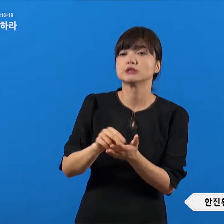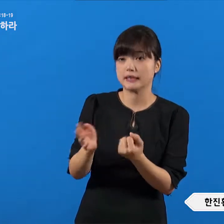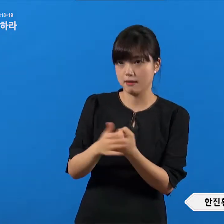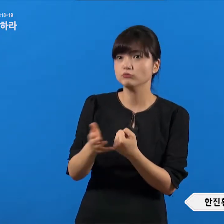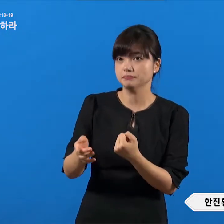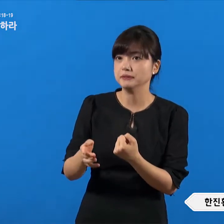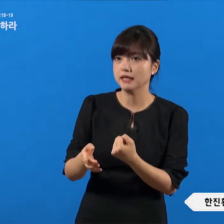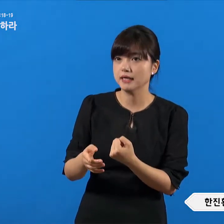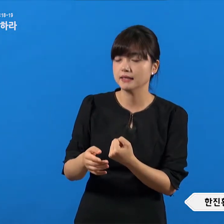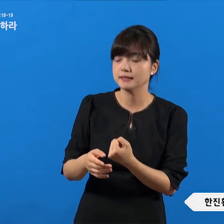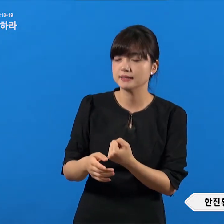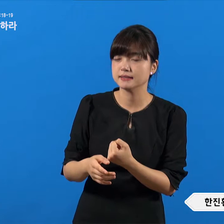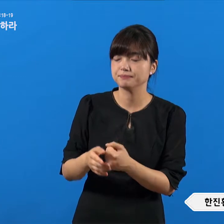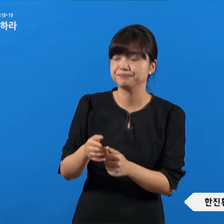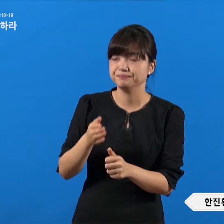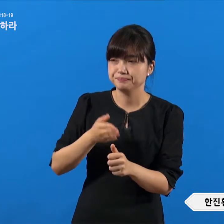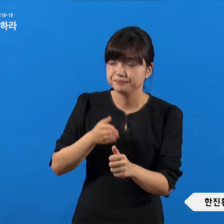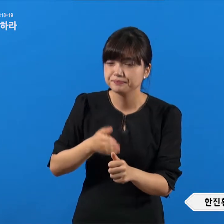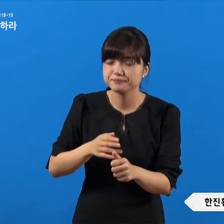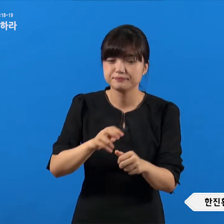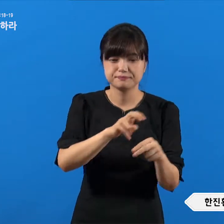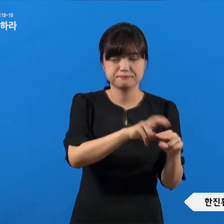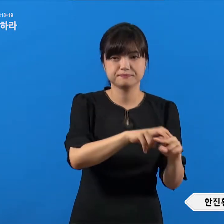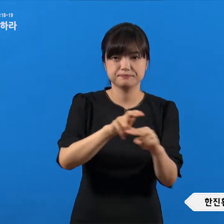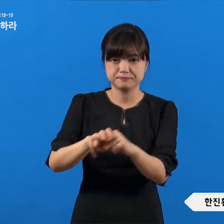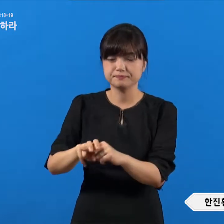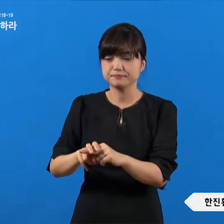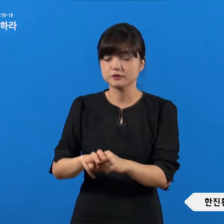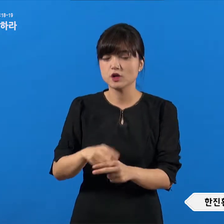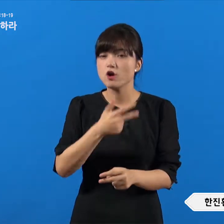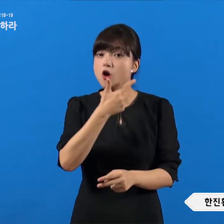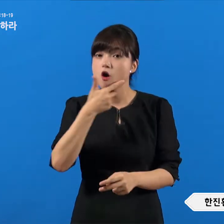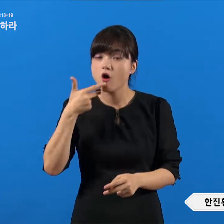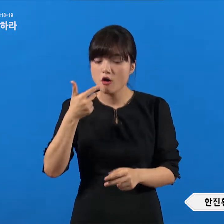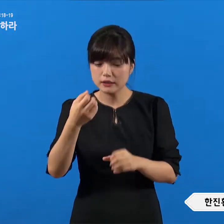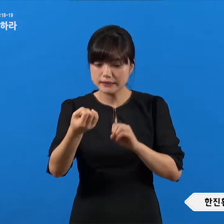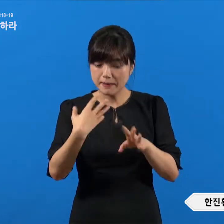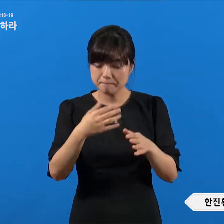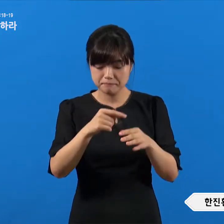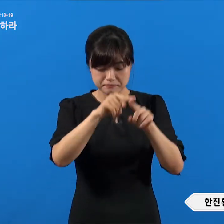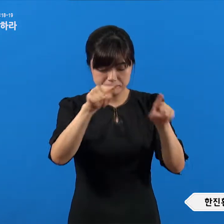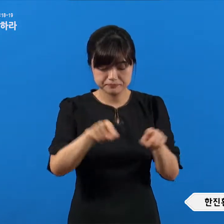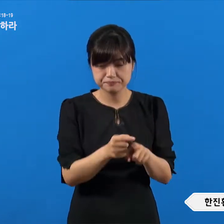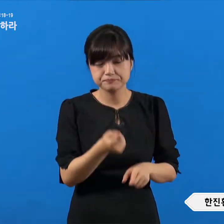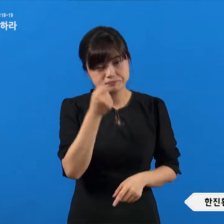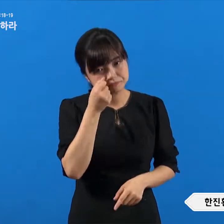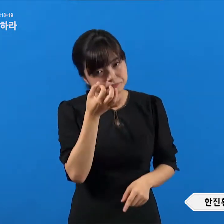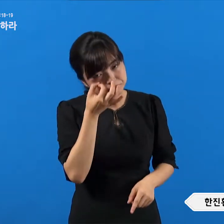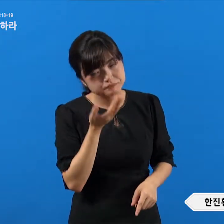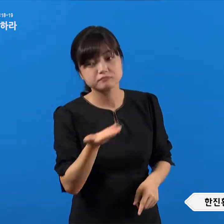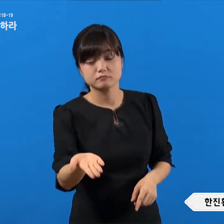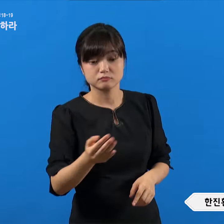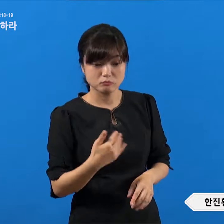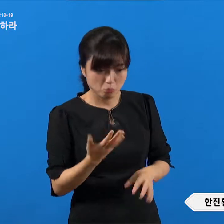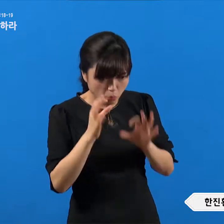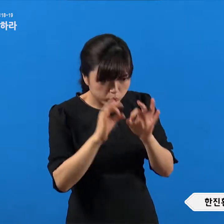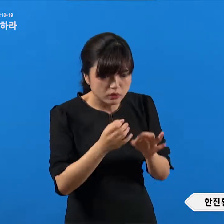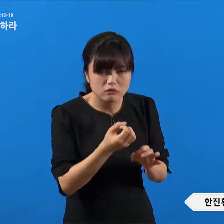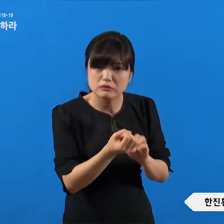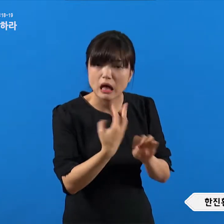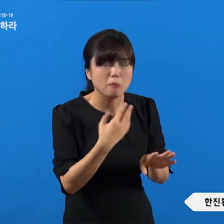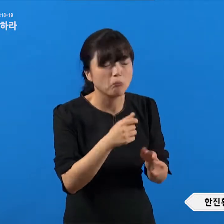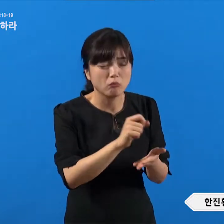양해를 구했습니다. 그리고 그 아이의 영어 답안지를 보여주었습니다. 답안지에 답은 하나도 없고